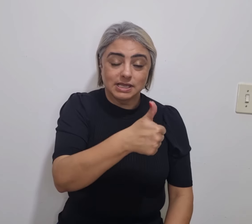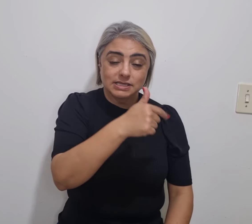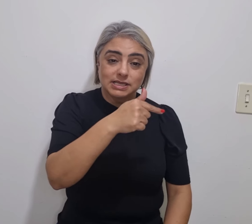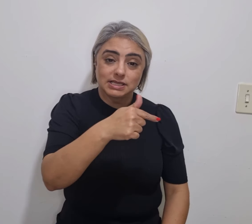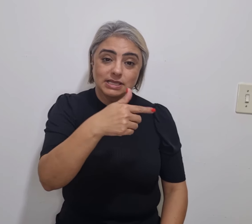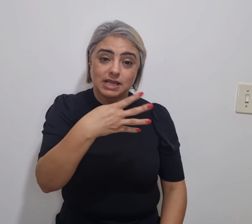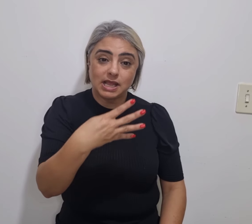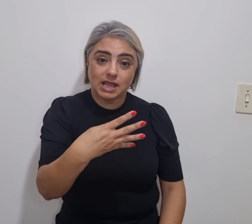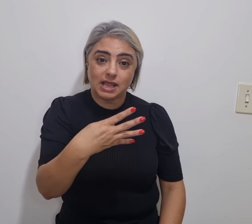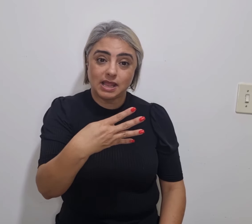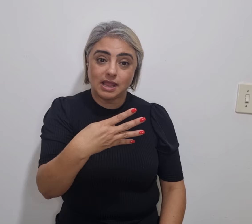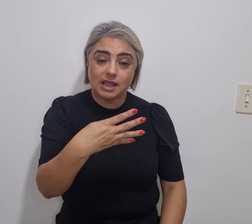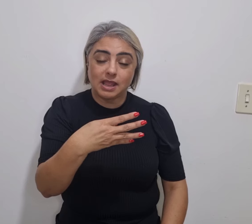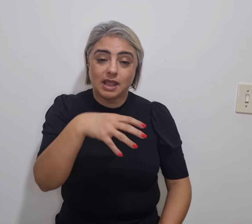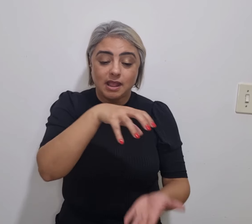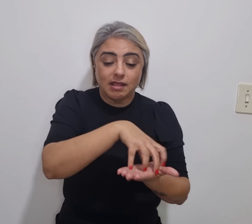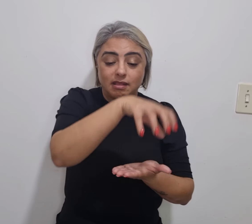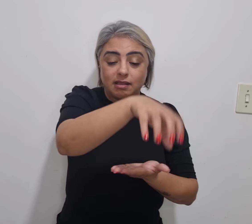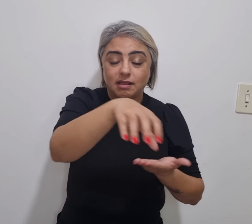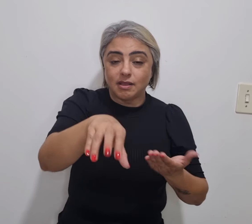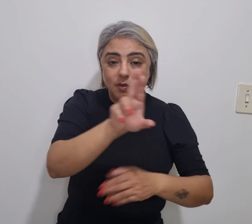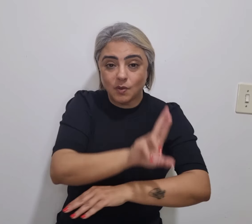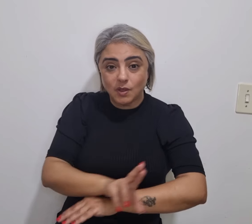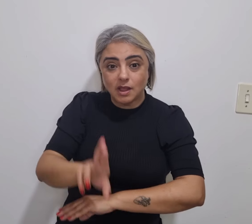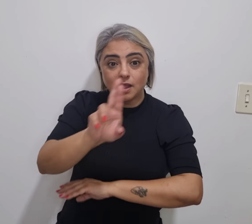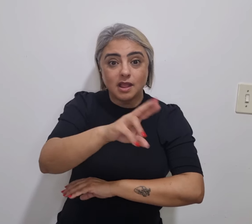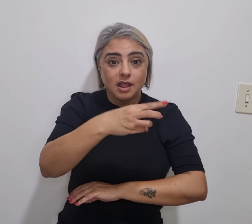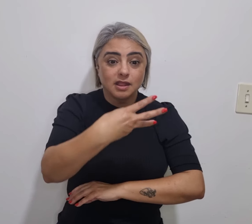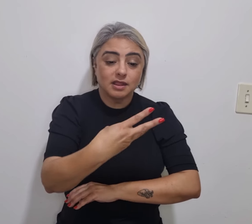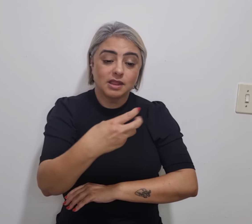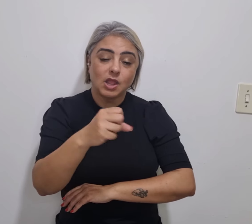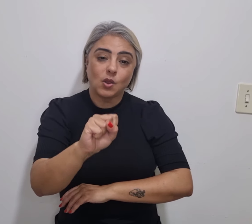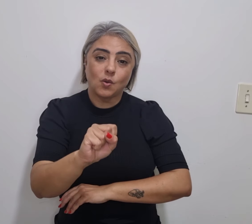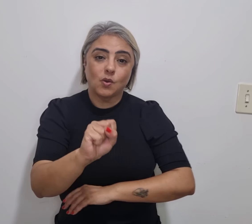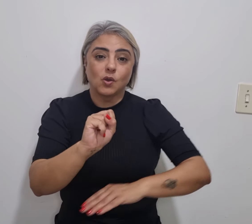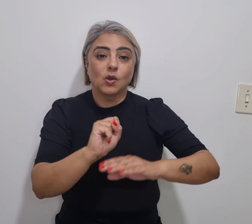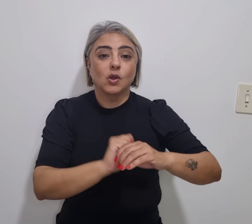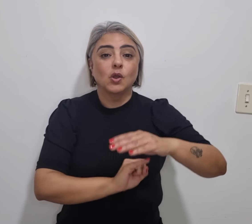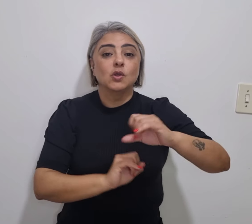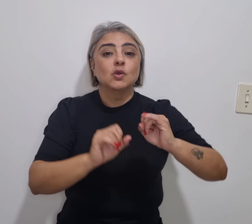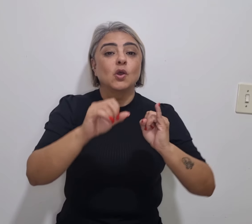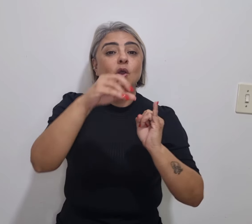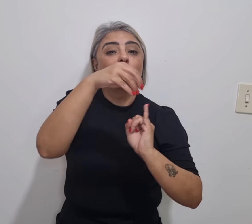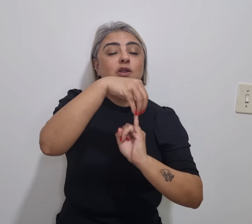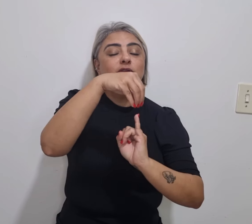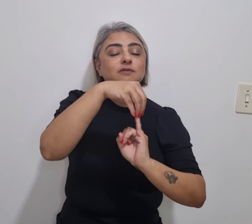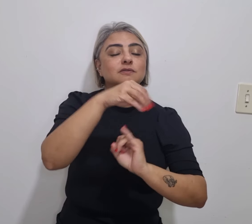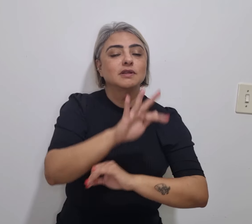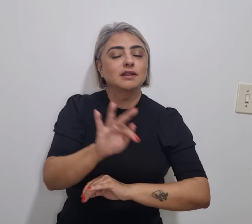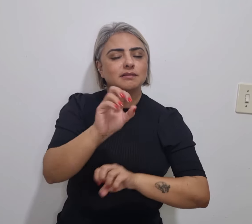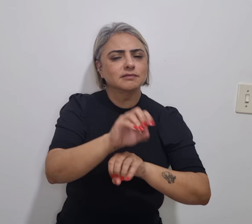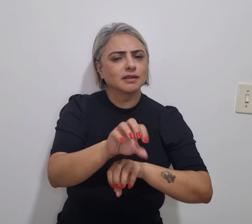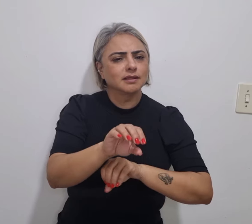174 campi universitários e 38 institutos federais de educação, ciência